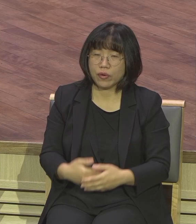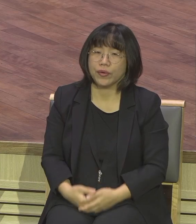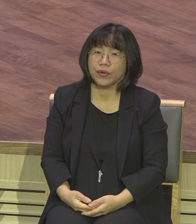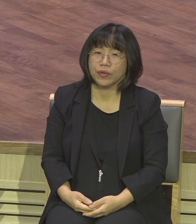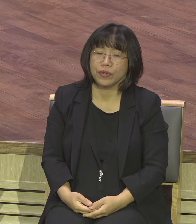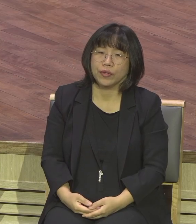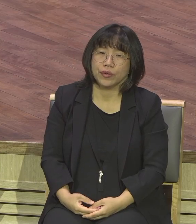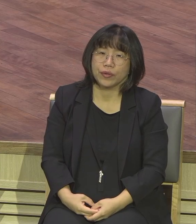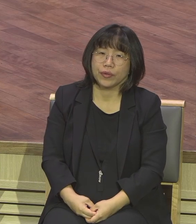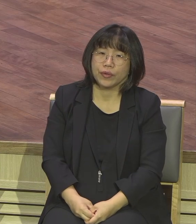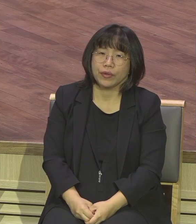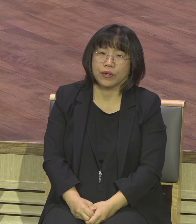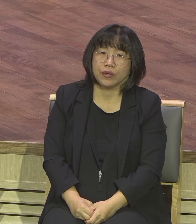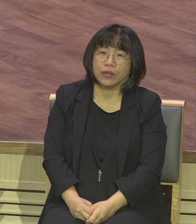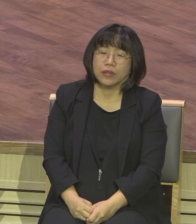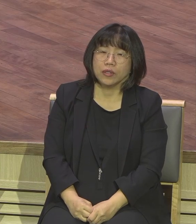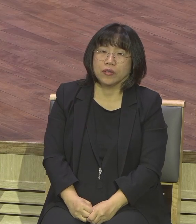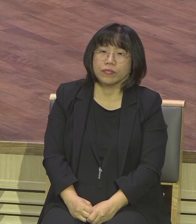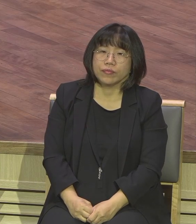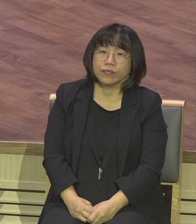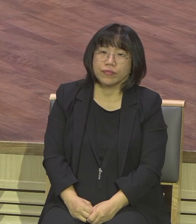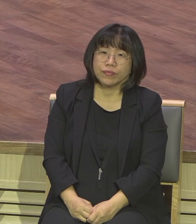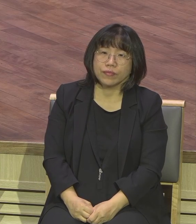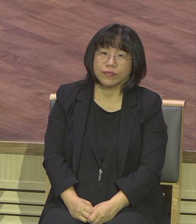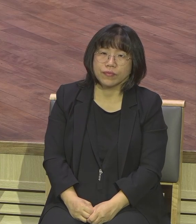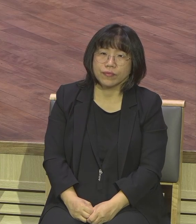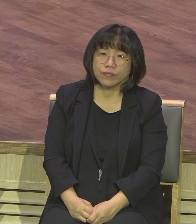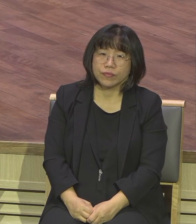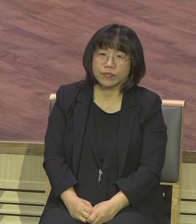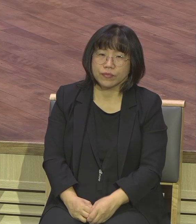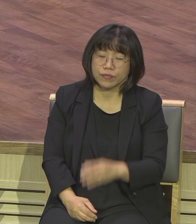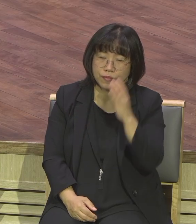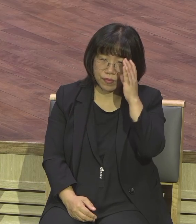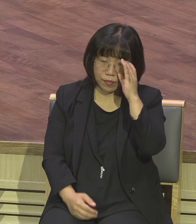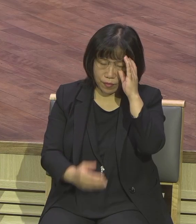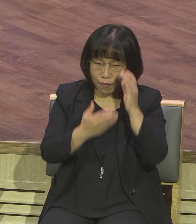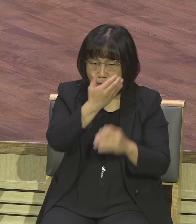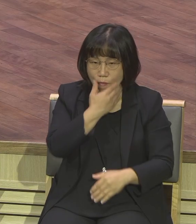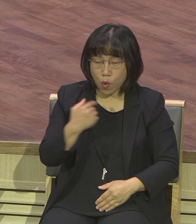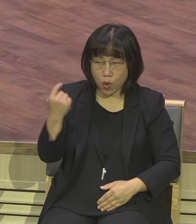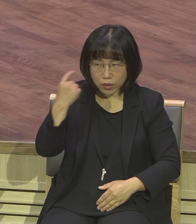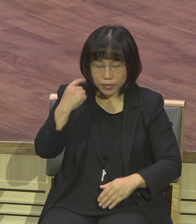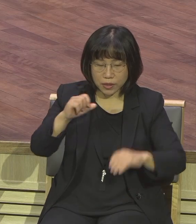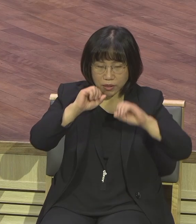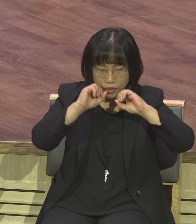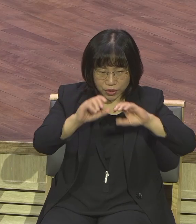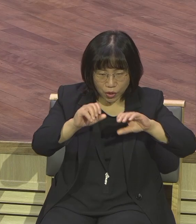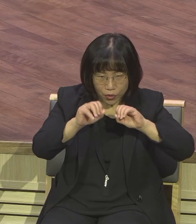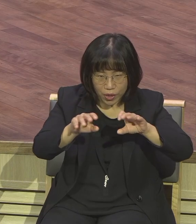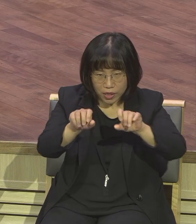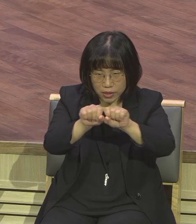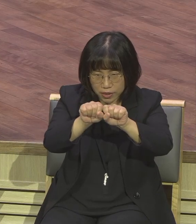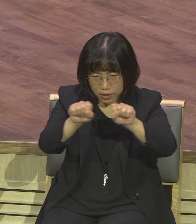이걸 이제 갖춰야 됩니다. 그 현장에 복음을 증거할 수 있는 시스템을 갖춰야 돼.